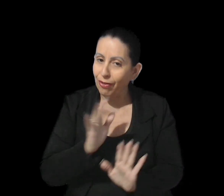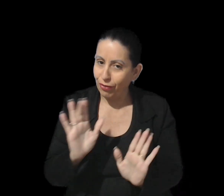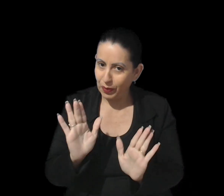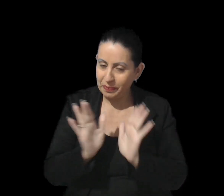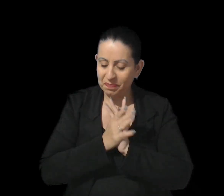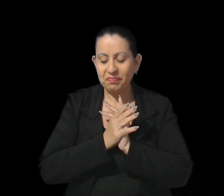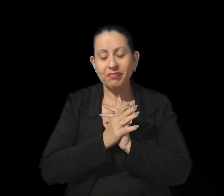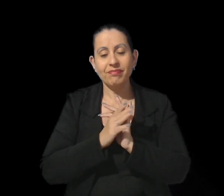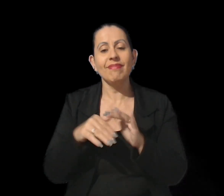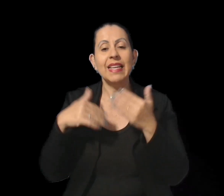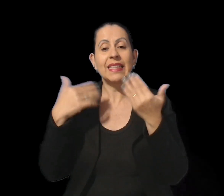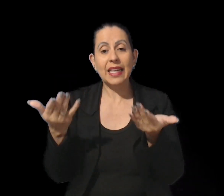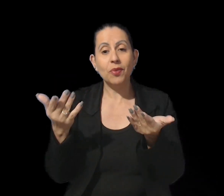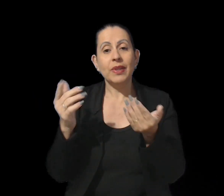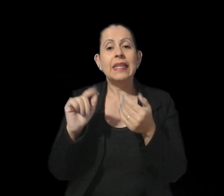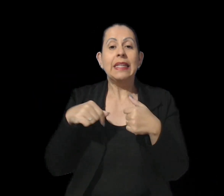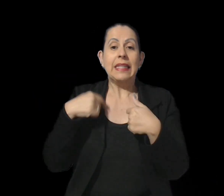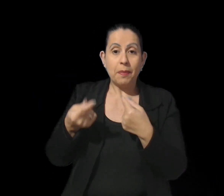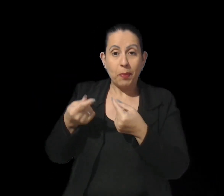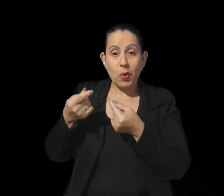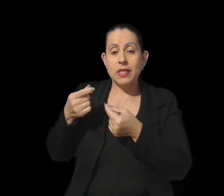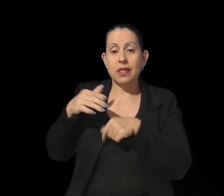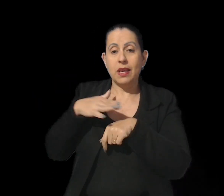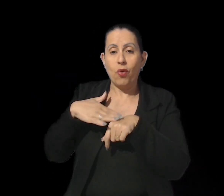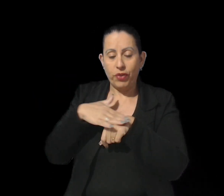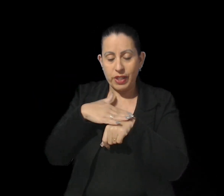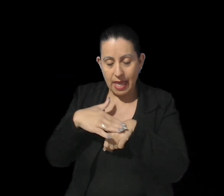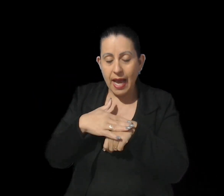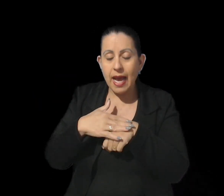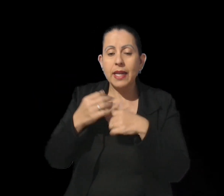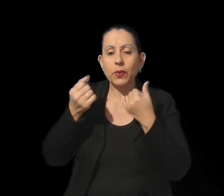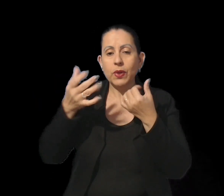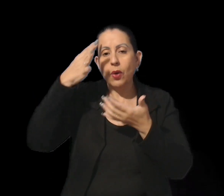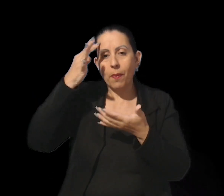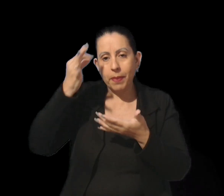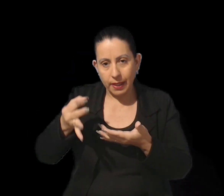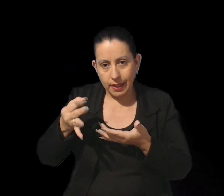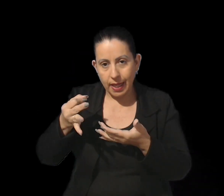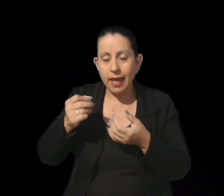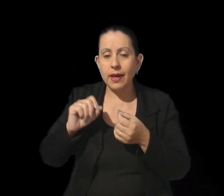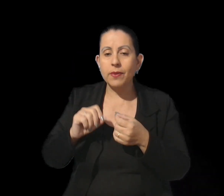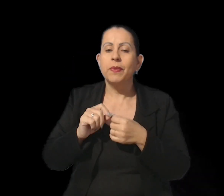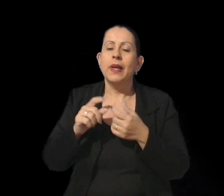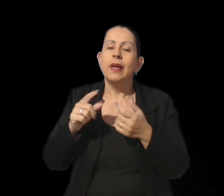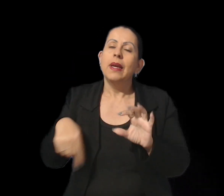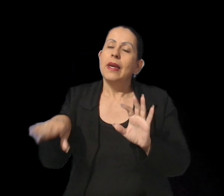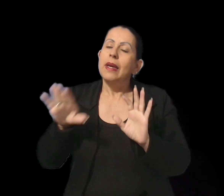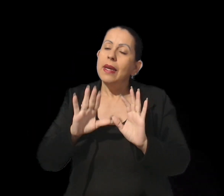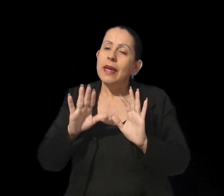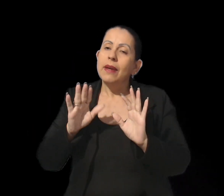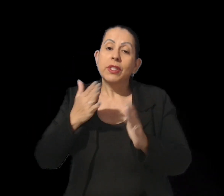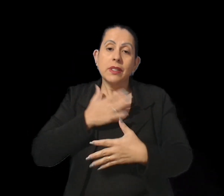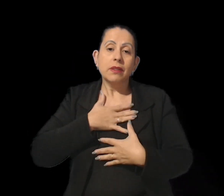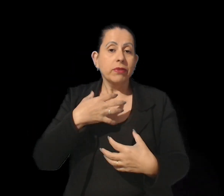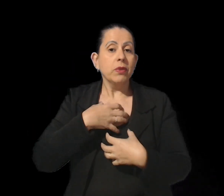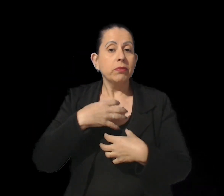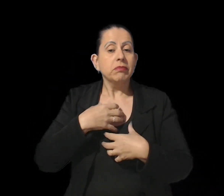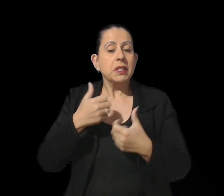saudável. Então, depois que conversaram, que compreenderam, vocês vão se